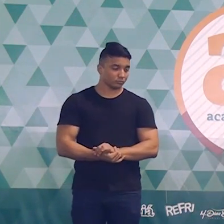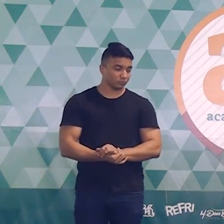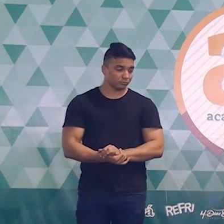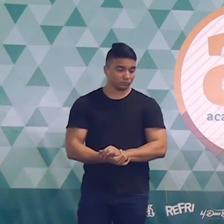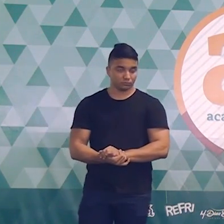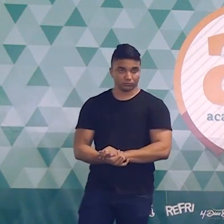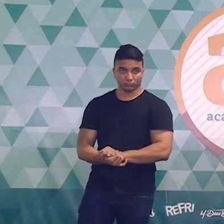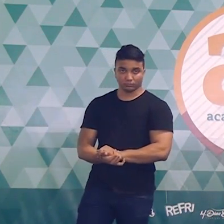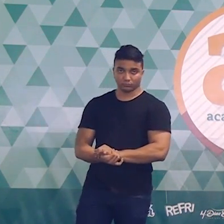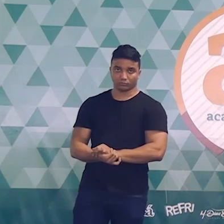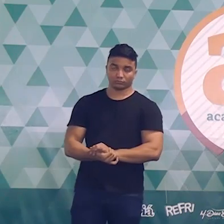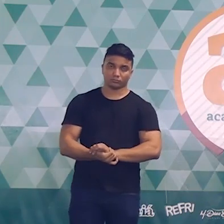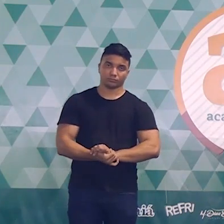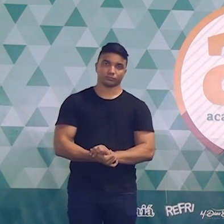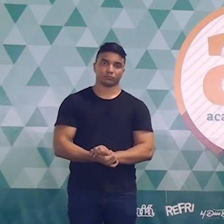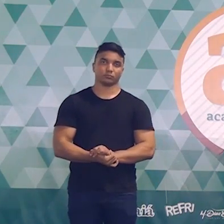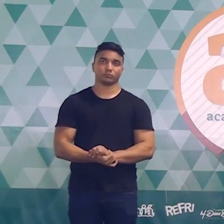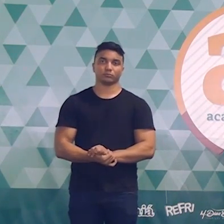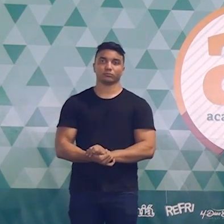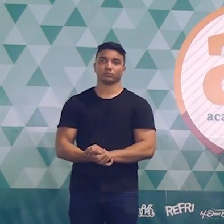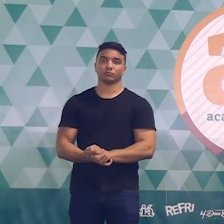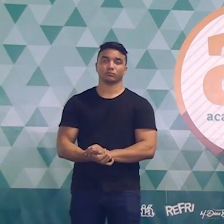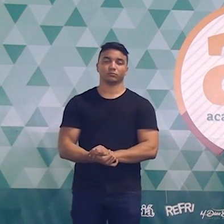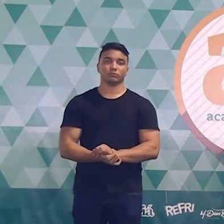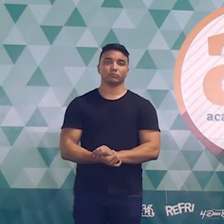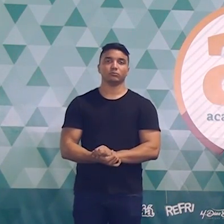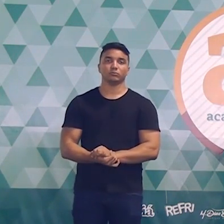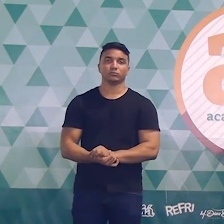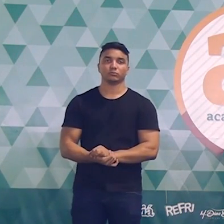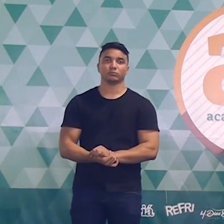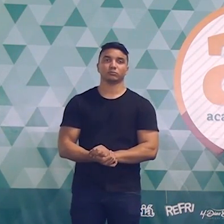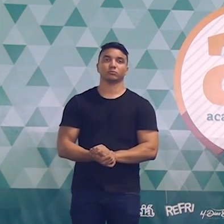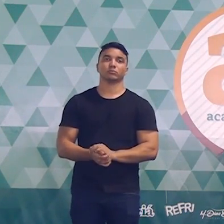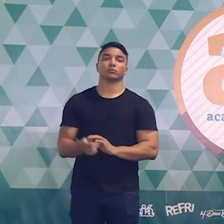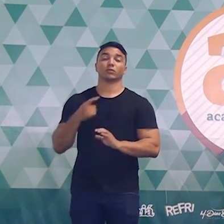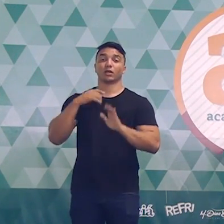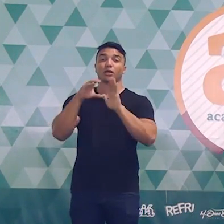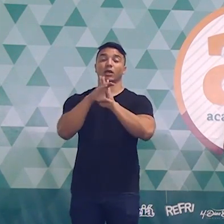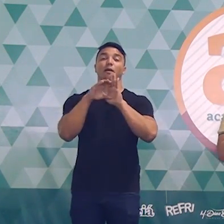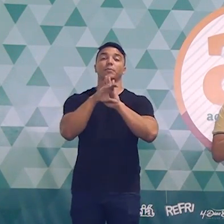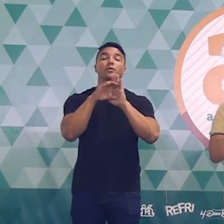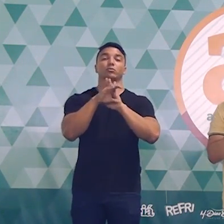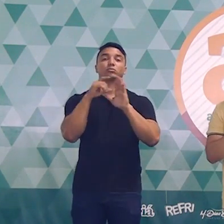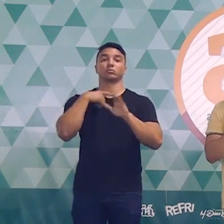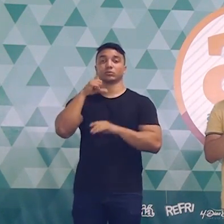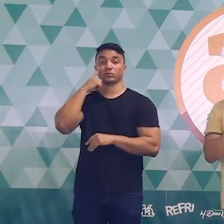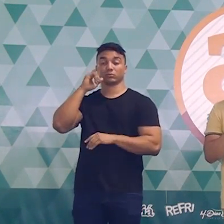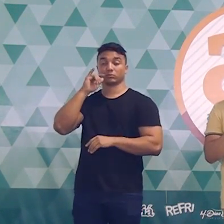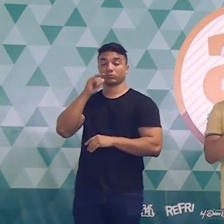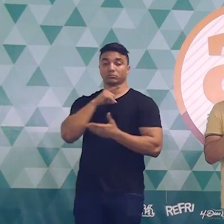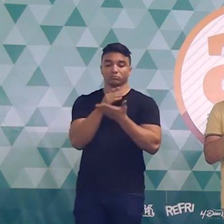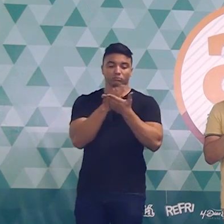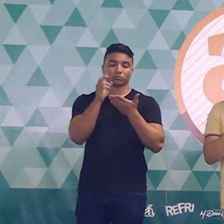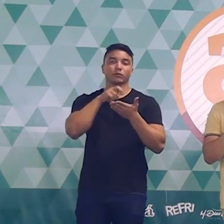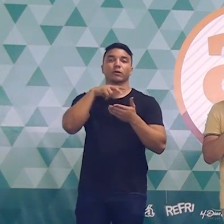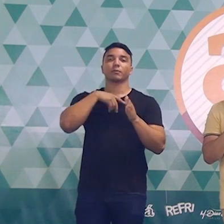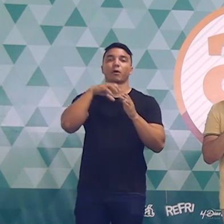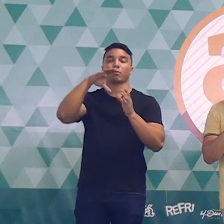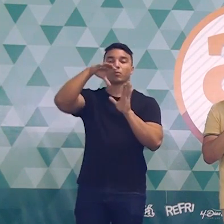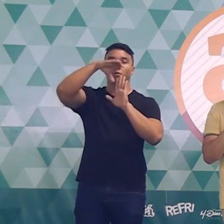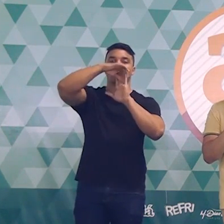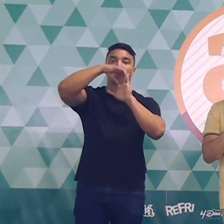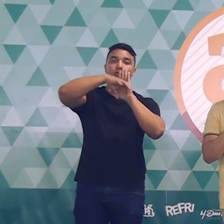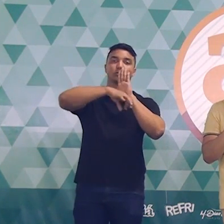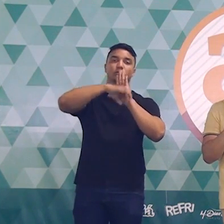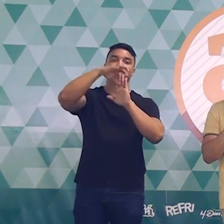Ok? Alguém perguntou de novo sobre conectivos, já respondi. Tem um capítulo no livro de vocês, pode ir lá no índice. Coesão textual, tem